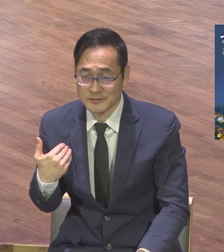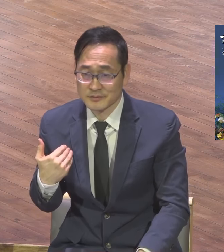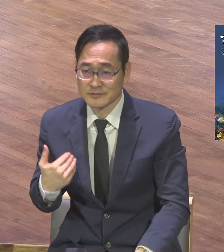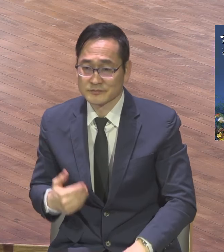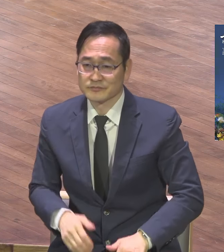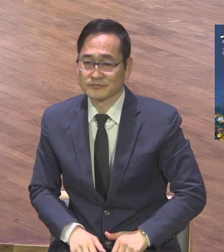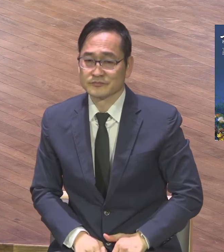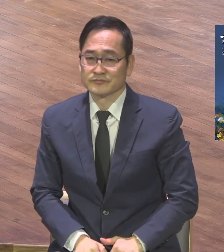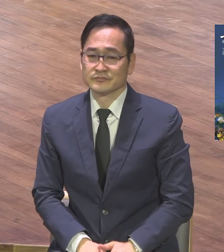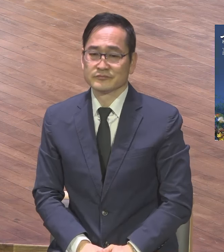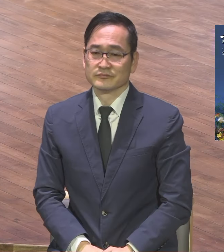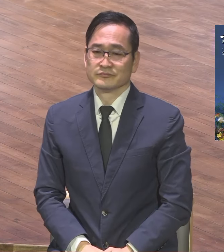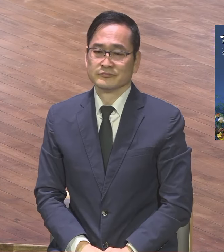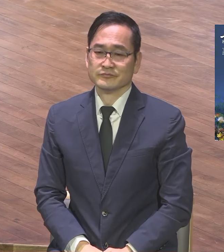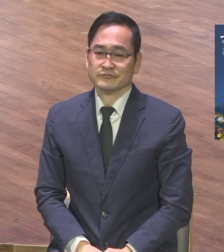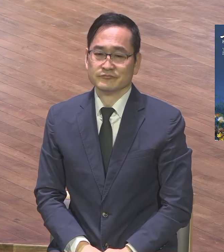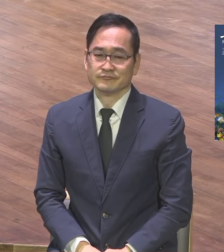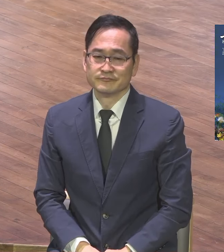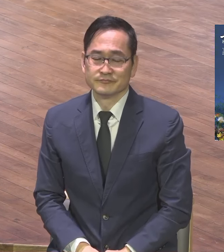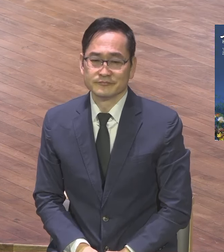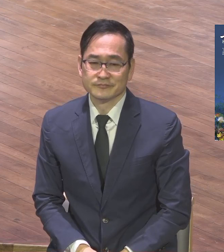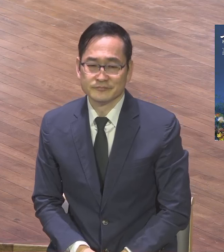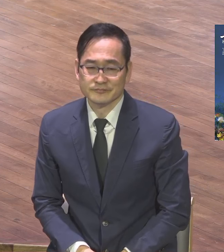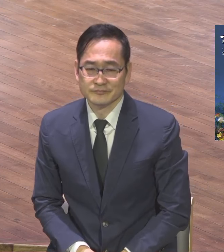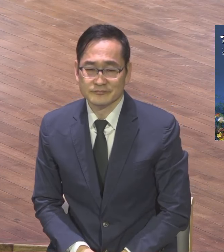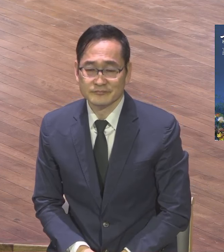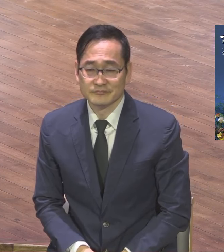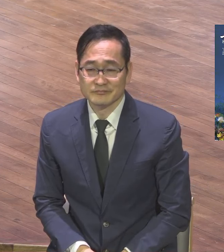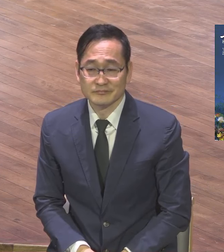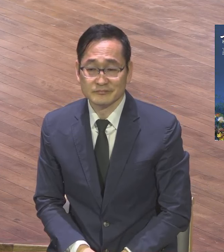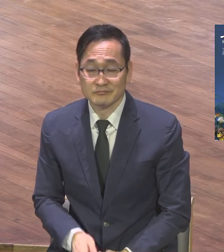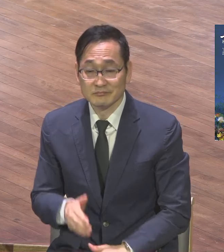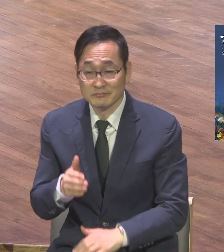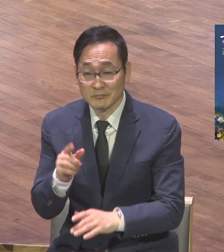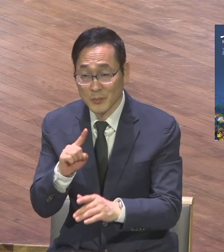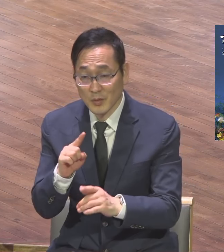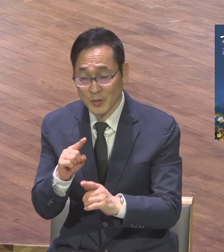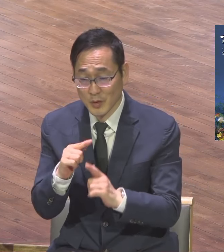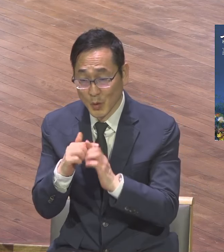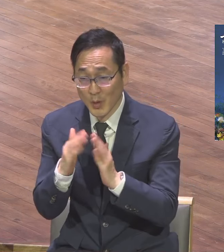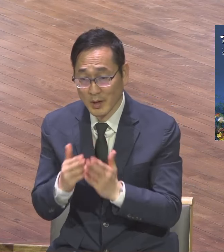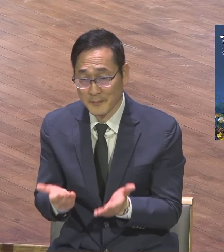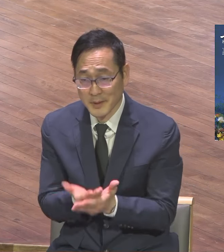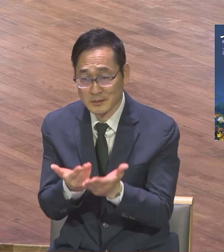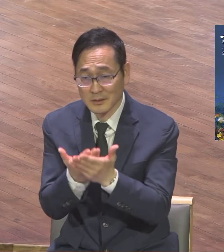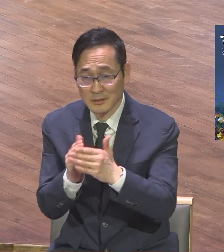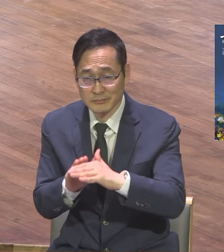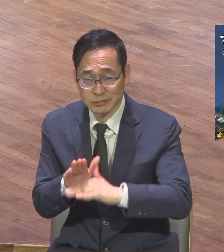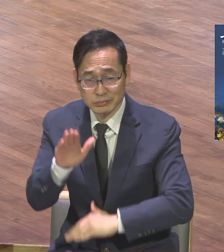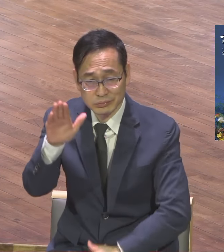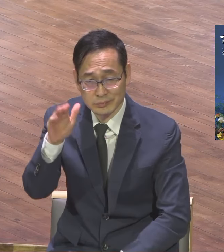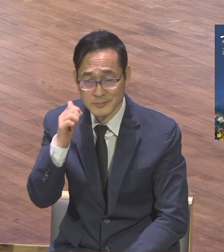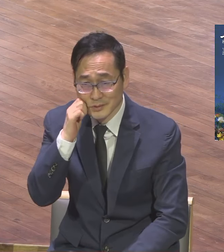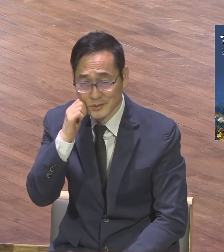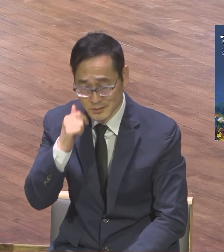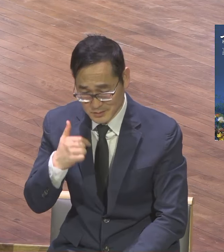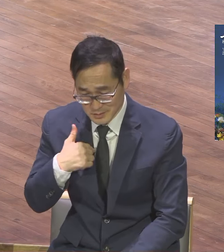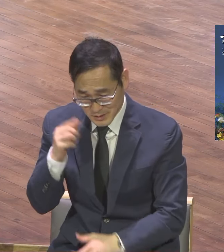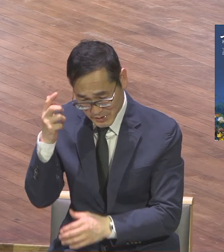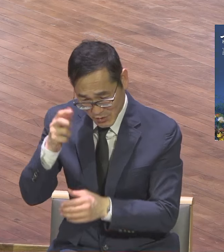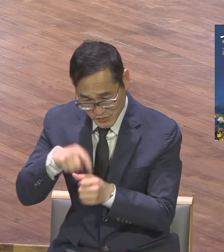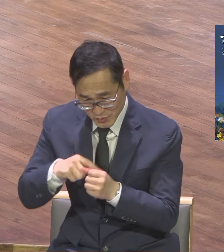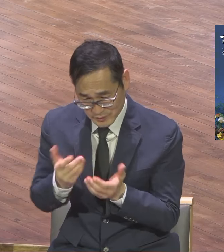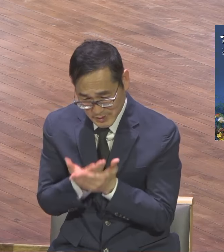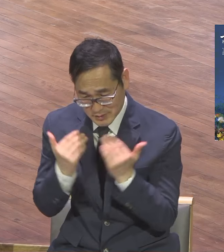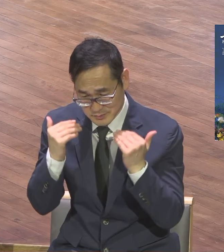어정쩡한 교회가 되지요. 그러니 영향력은 고사하고 성장도 안 되지요. 여러분이 성장하는 영적 원리를 잘 알아야